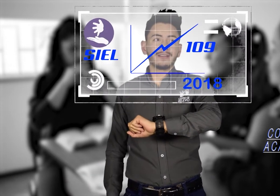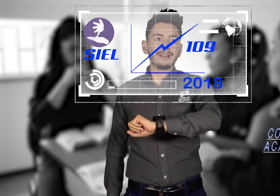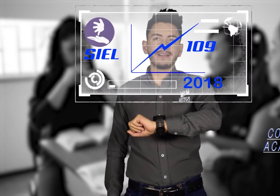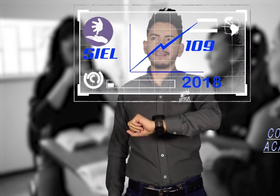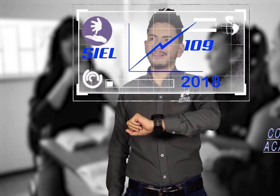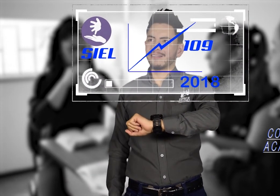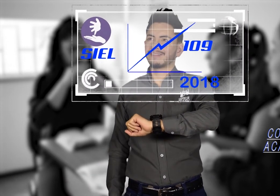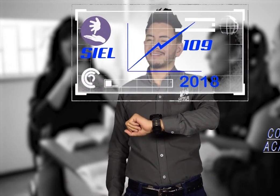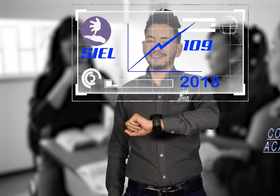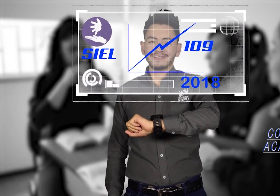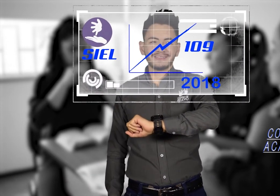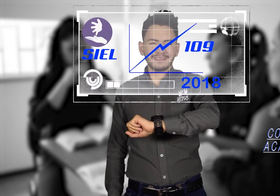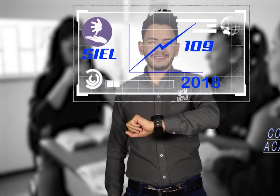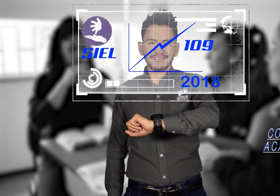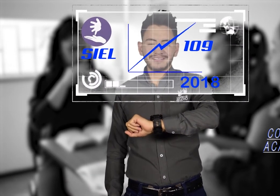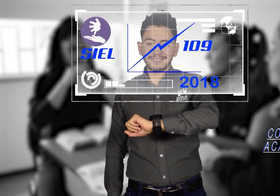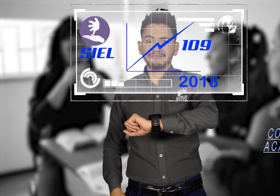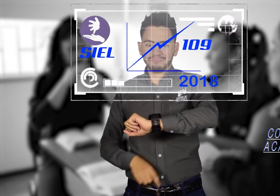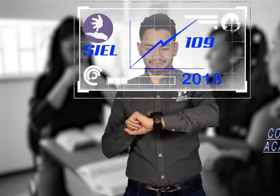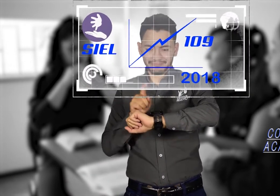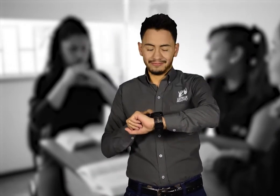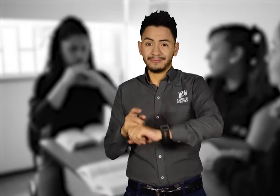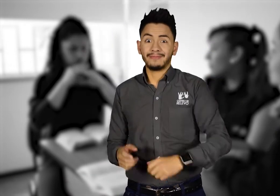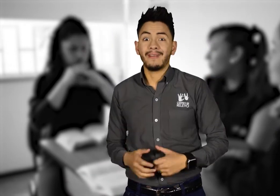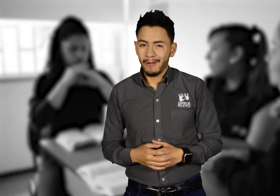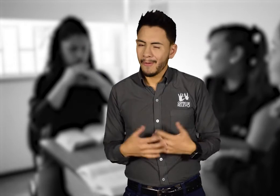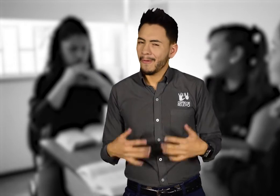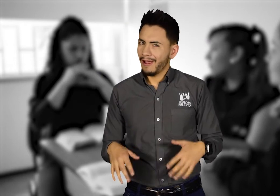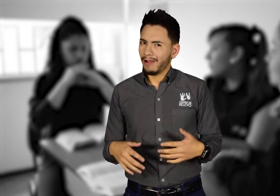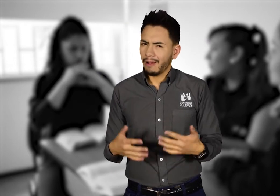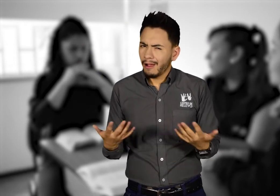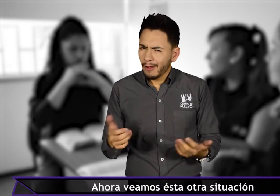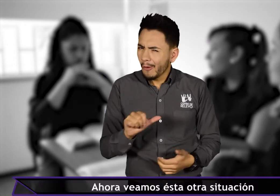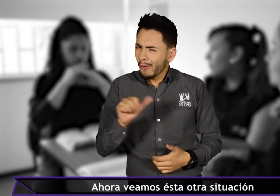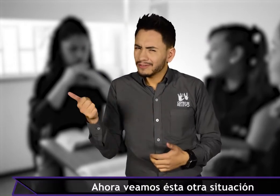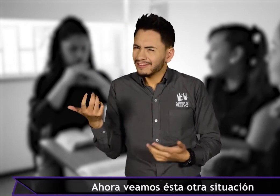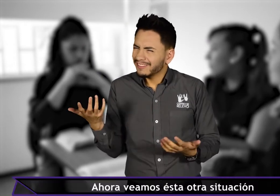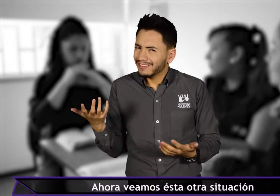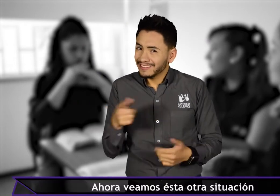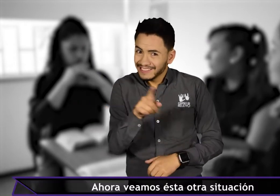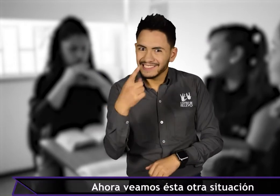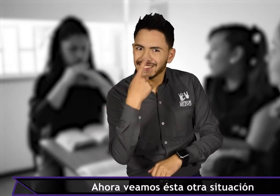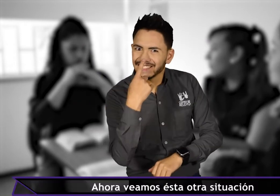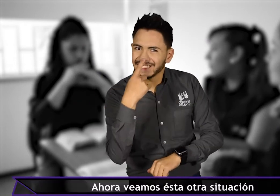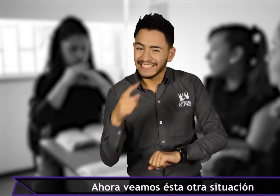se tuvieron 109 servicios CIEL. Ahora veamos esta otra situación.